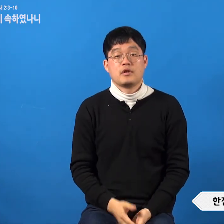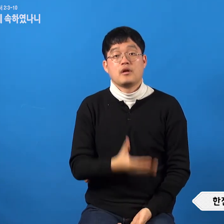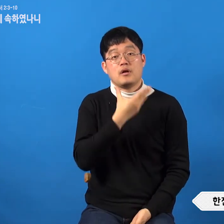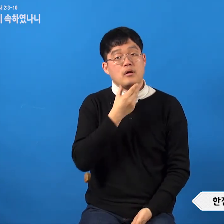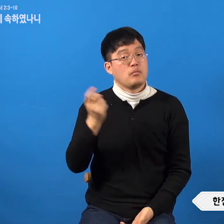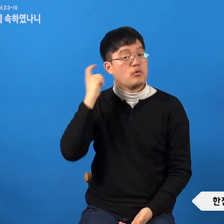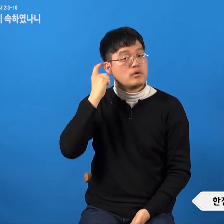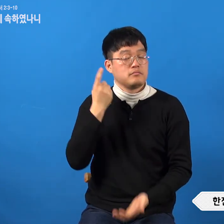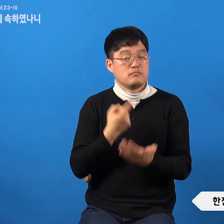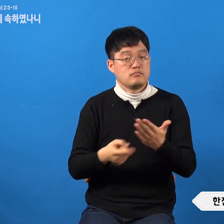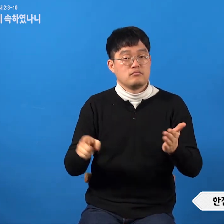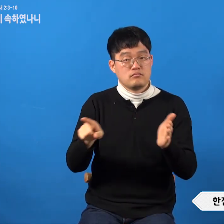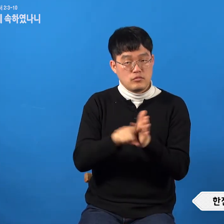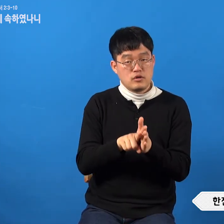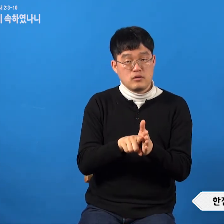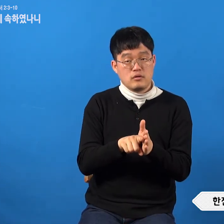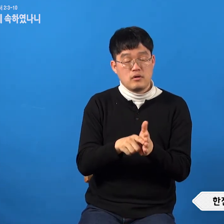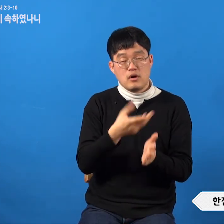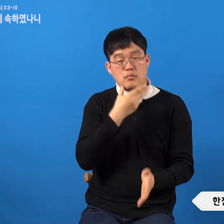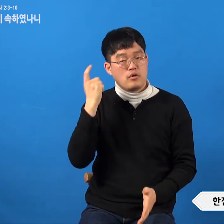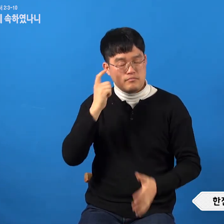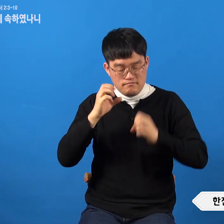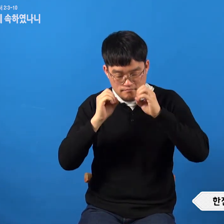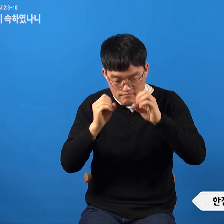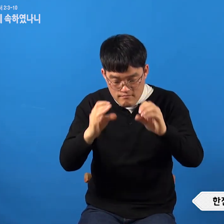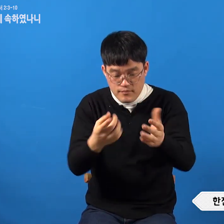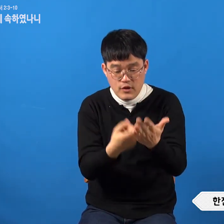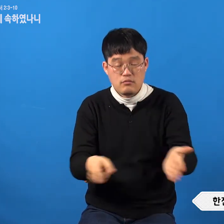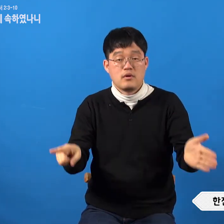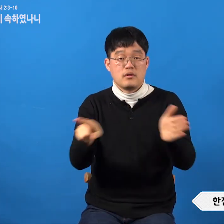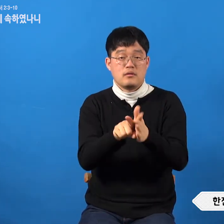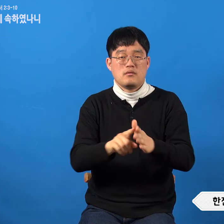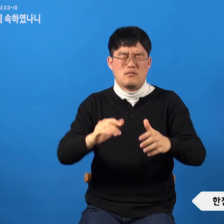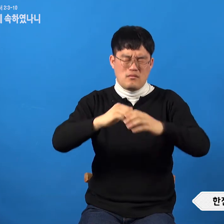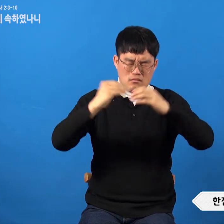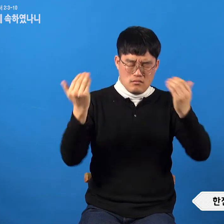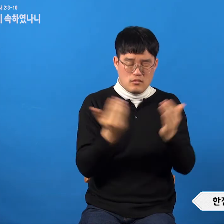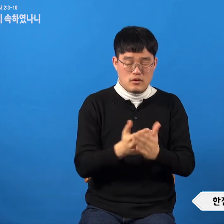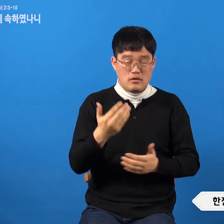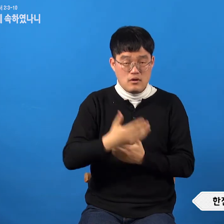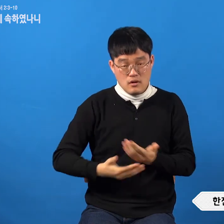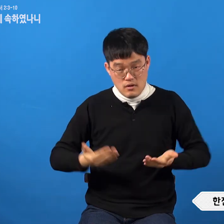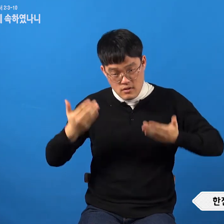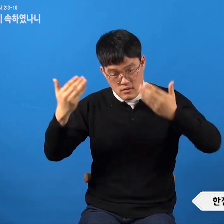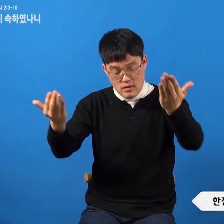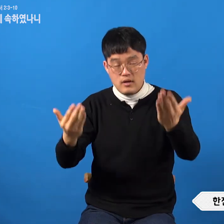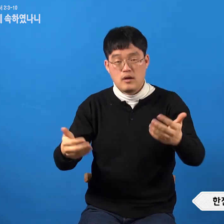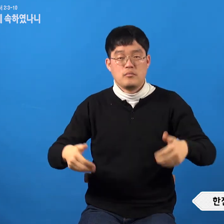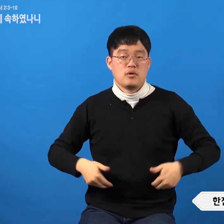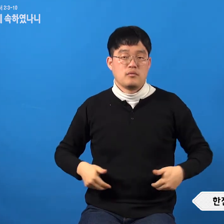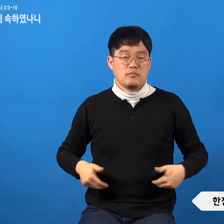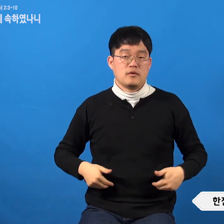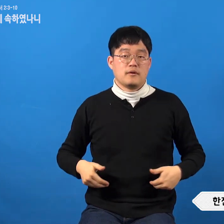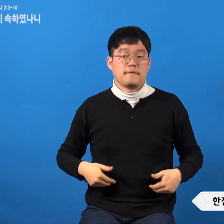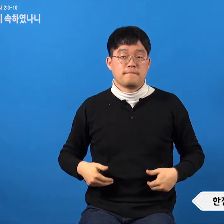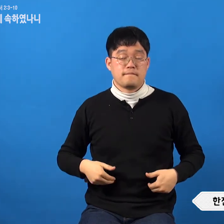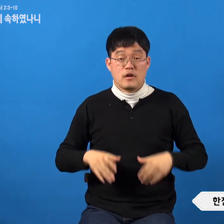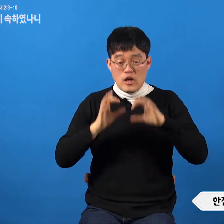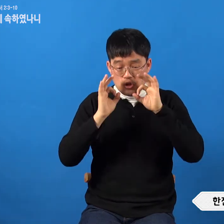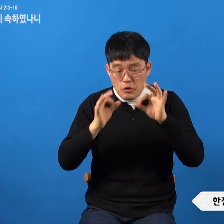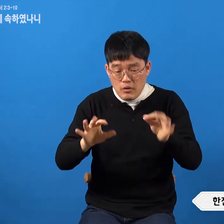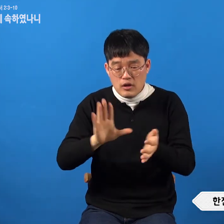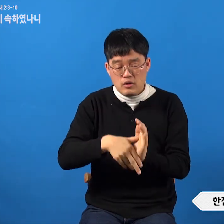복음을 위해서, 복음 전하는 일을 위해서 전적으로 헌신할 수 있어야 됩니다. 우리 전도하는 거 VIP